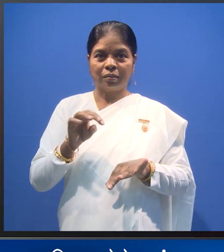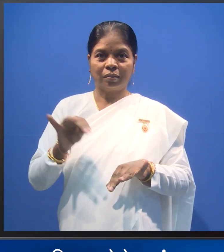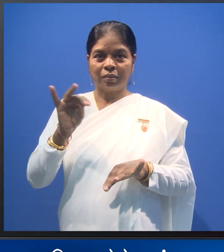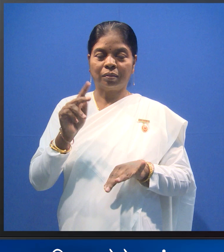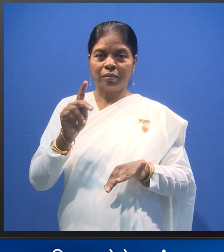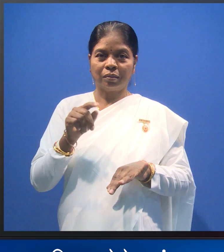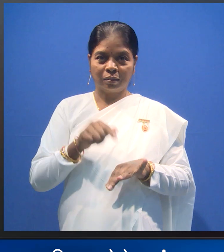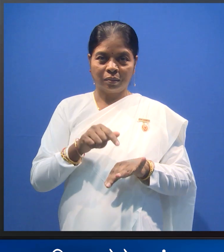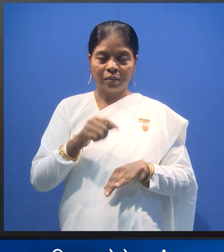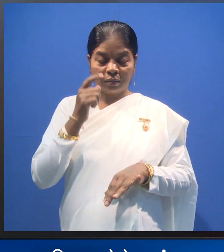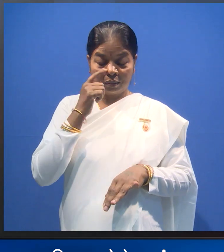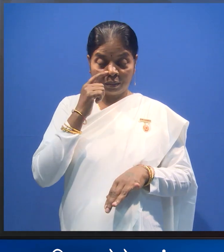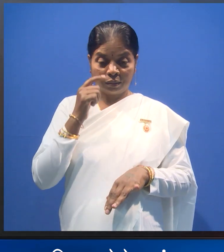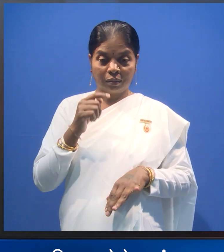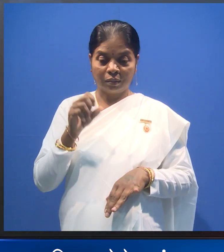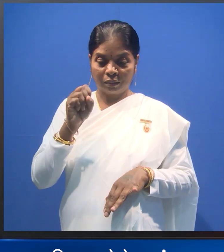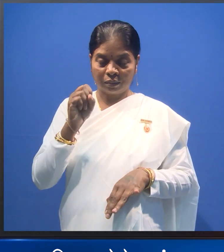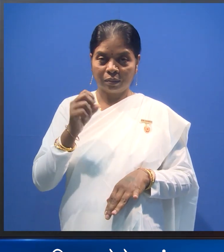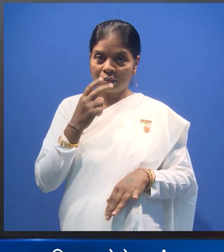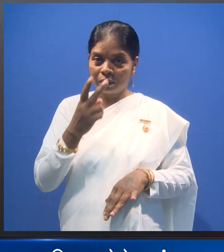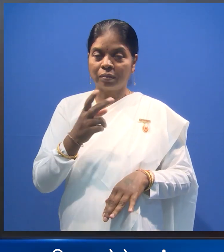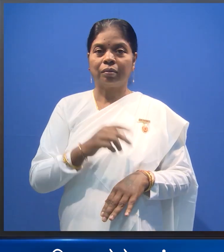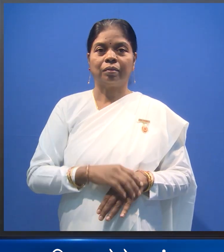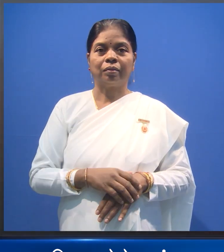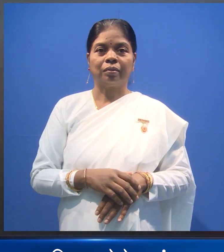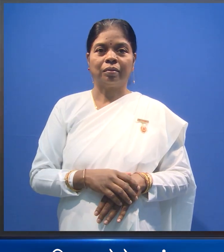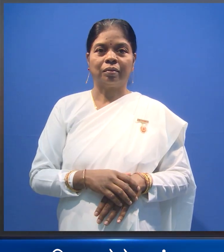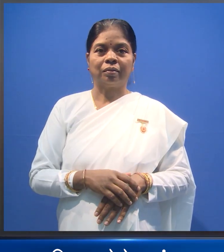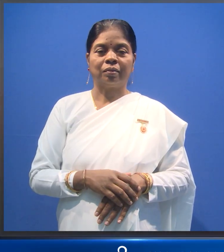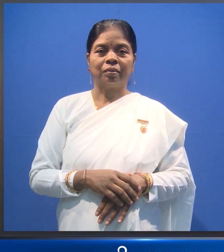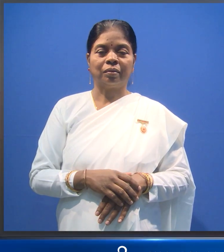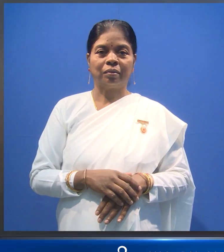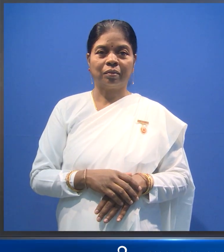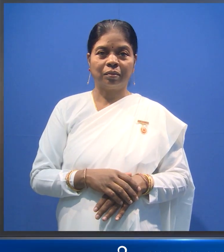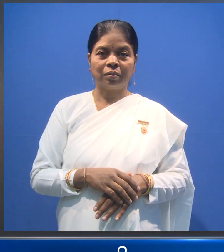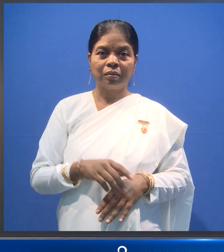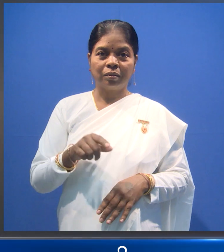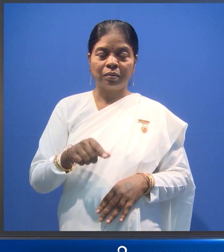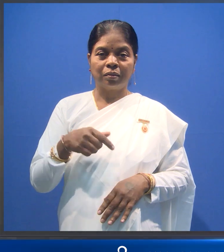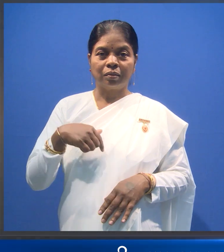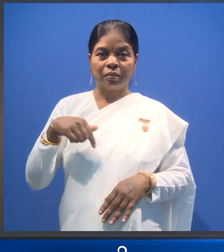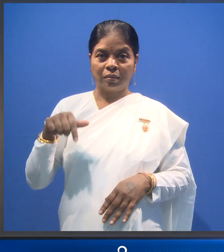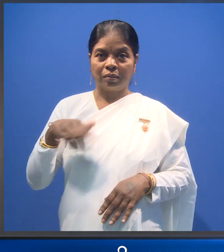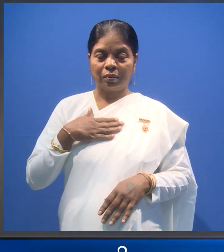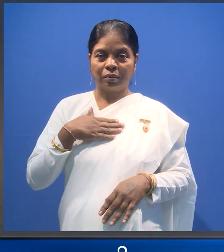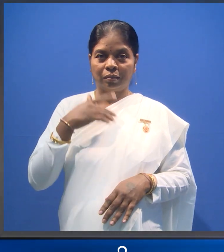मिसळलेले त्यांच्या पत्नी सरस्वतीने बघितले. ती आपल्या पतीला म्हणाली